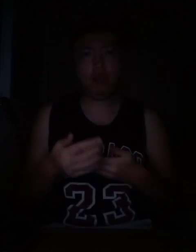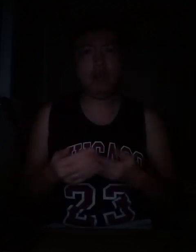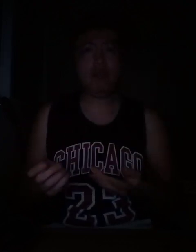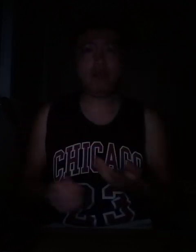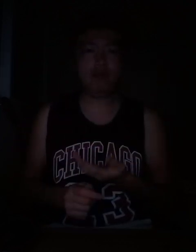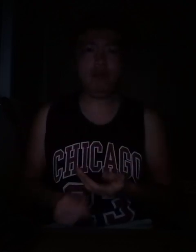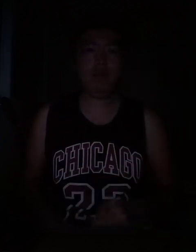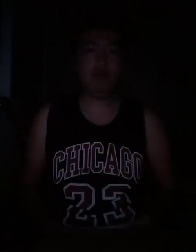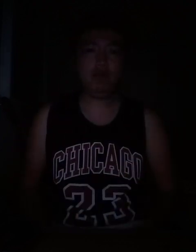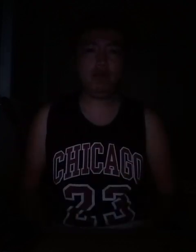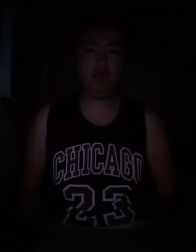지금까지 기상센터였습니다.